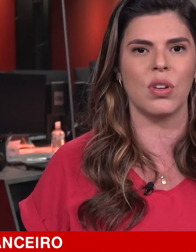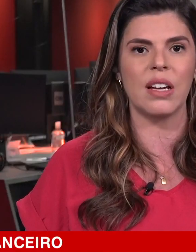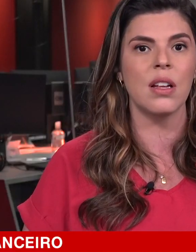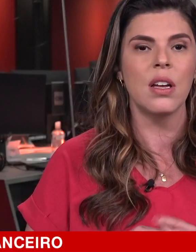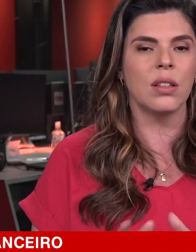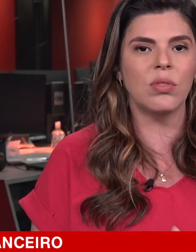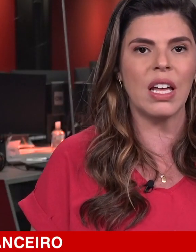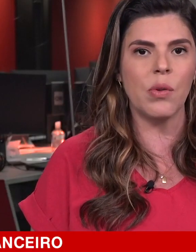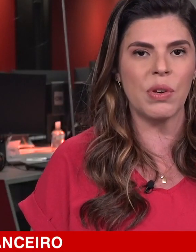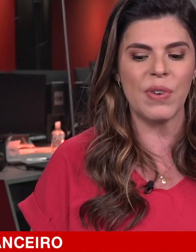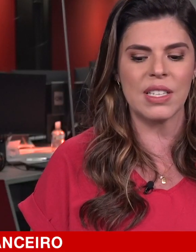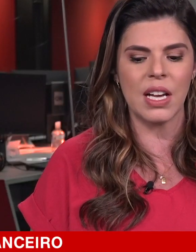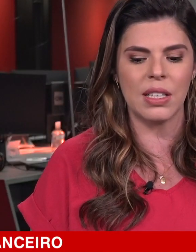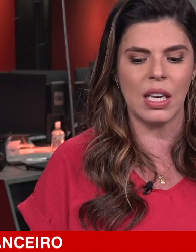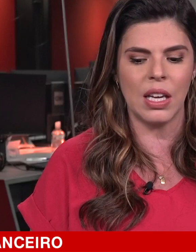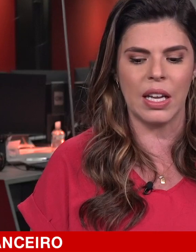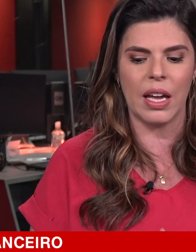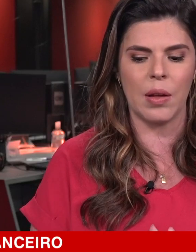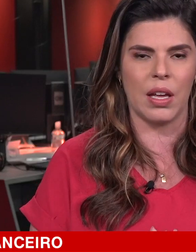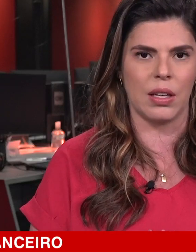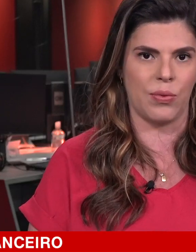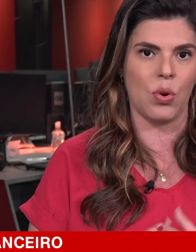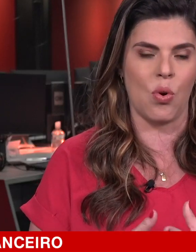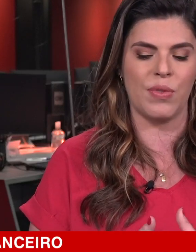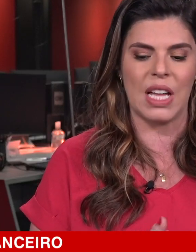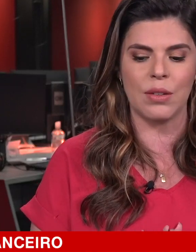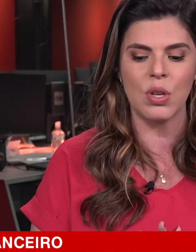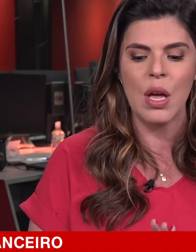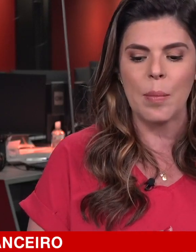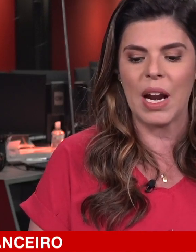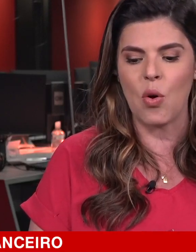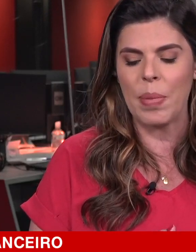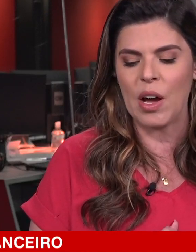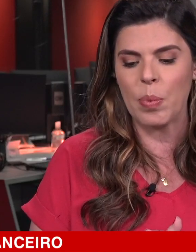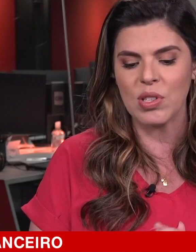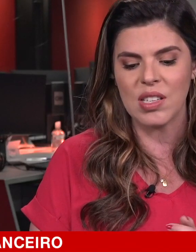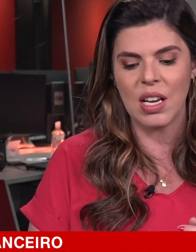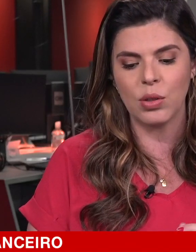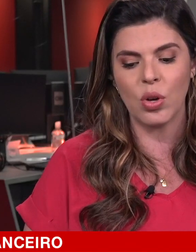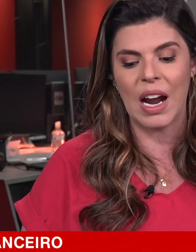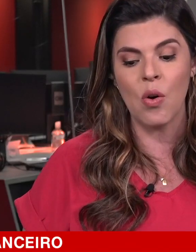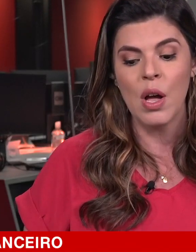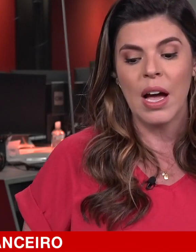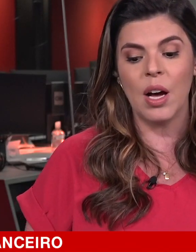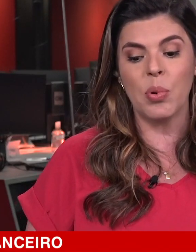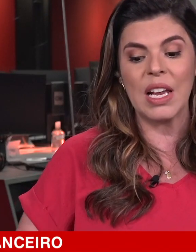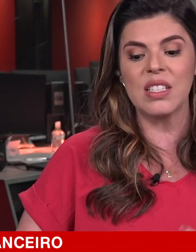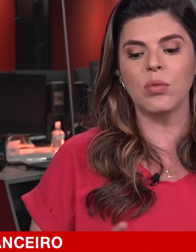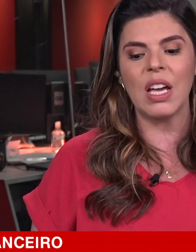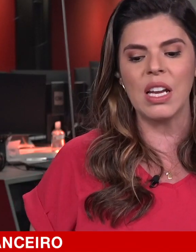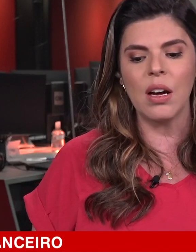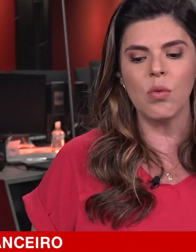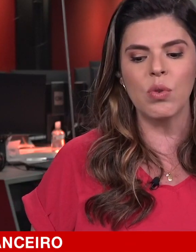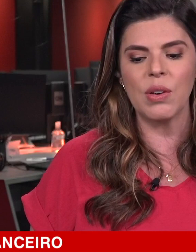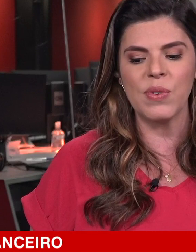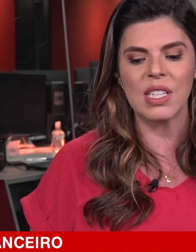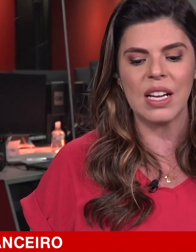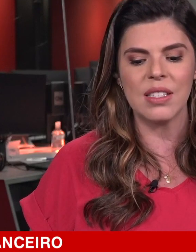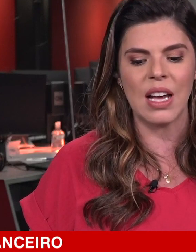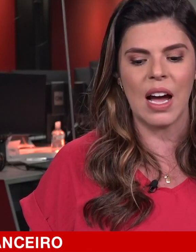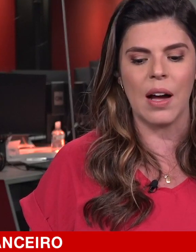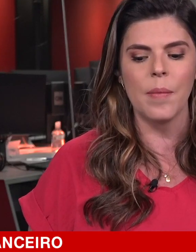observadores internacionais não teriam que fazer aqui né que foram convidados para acompanhar o processo eleitoral porque eles não